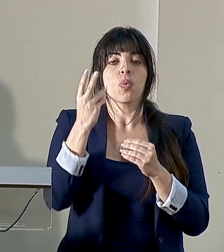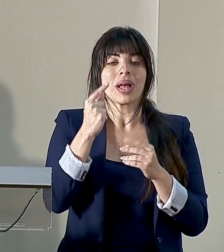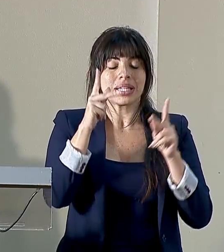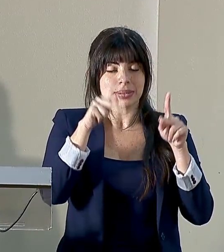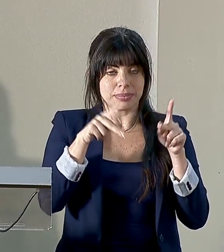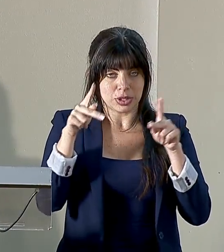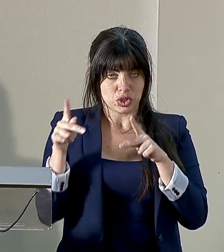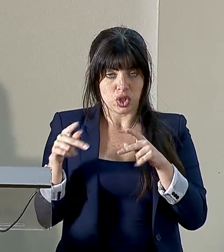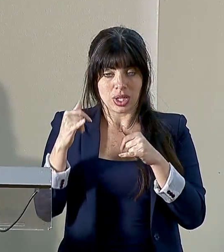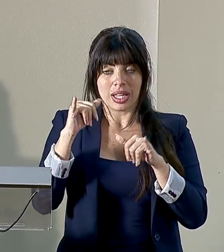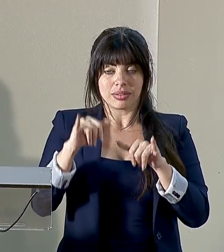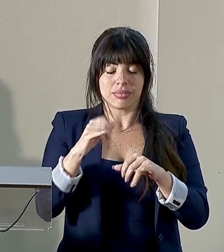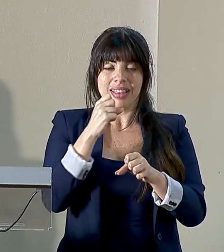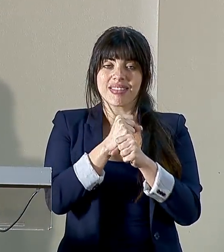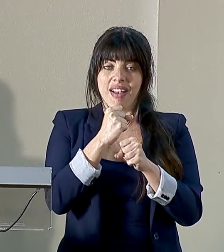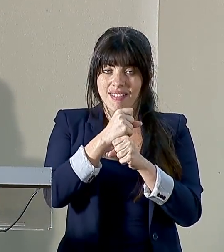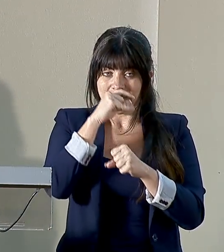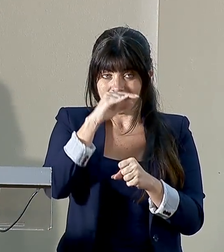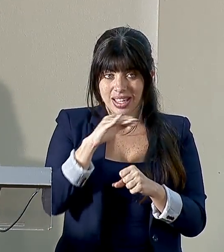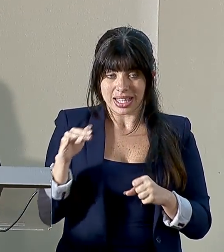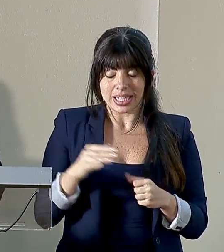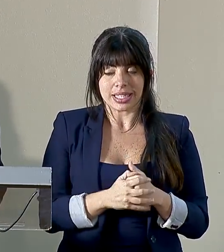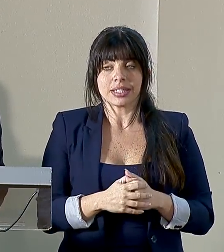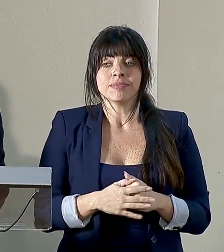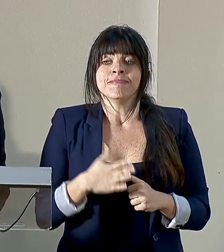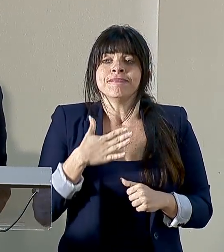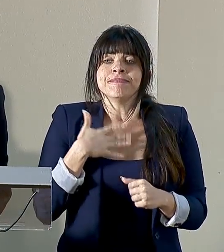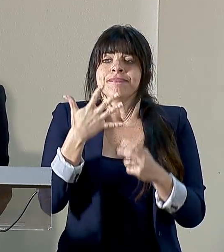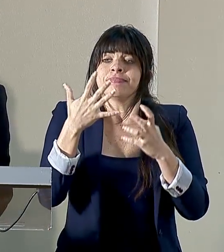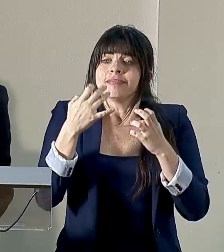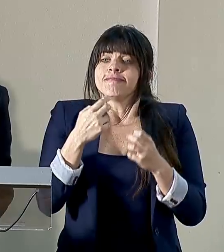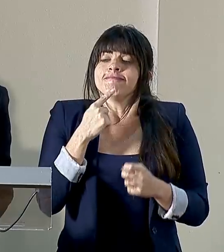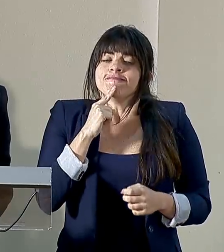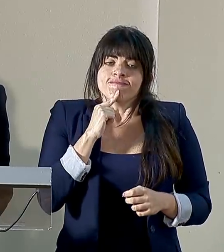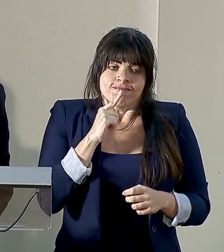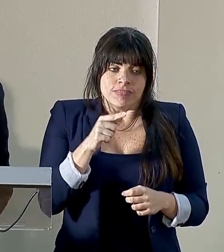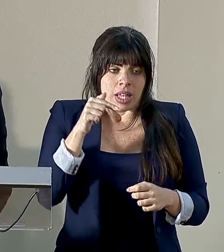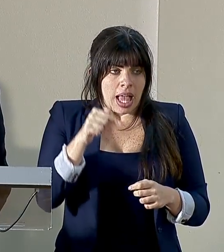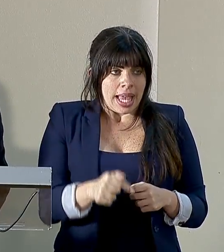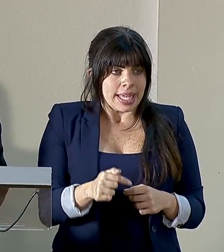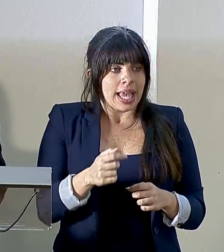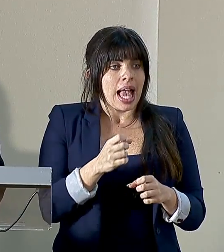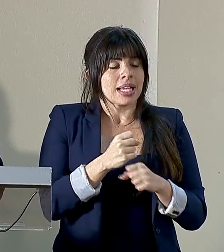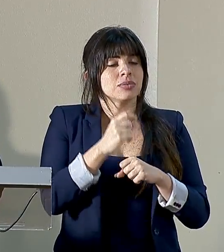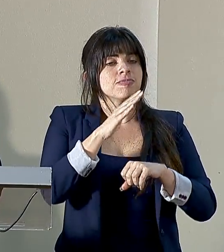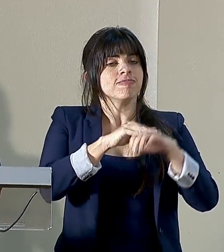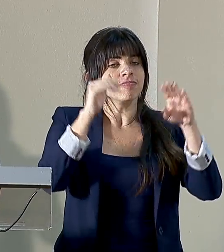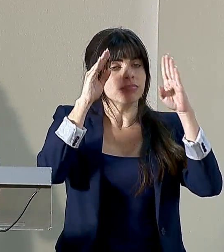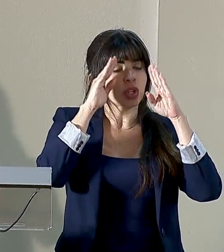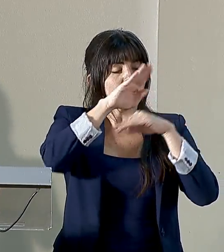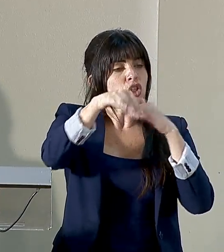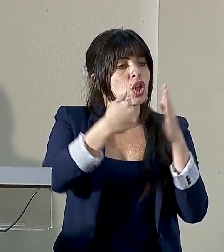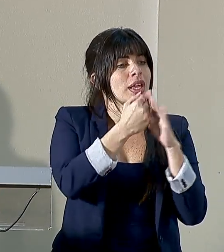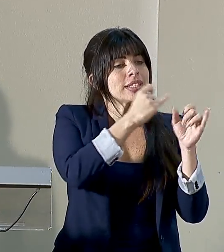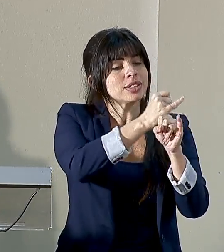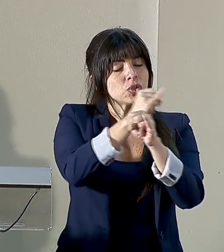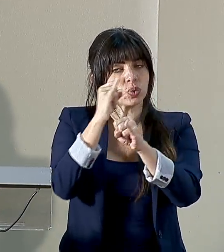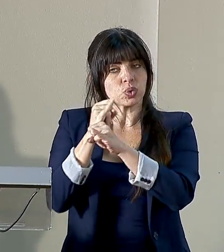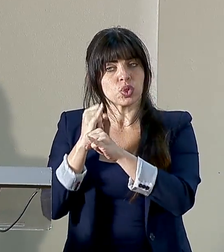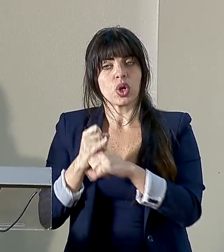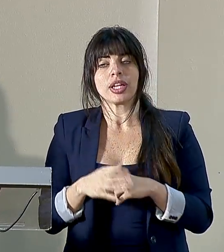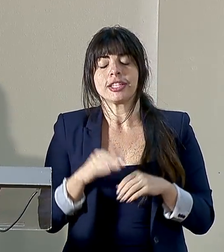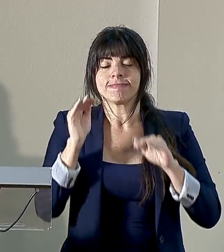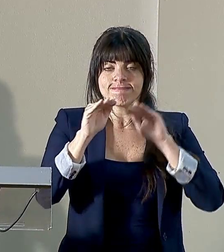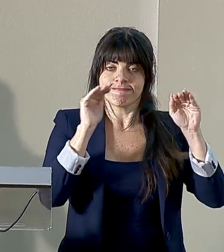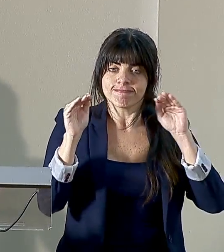personas que están en trabajo infantil. Yo quisiera realmente aquí hacer un llamado a todas las instituciones